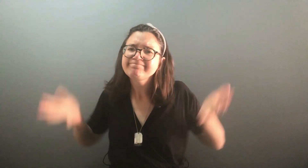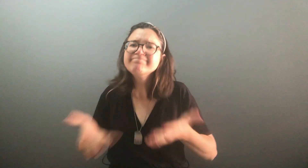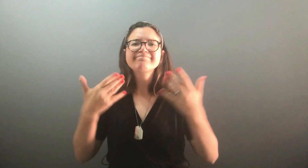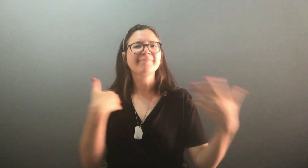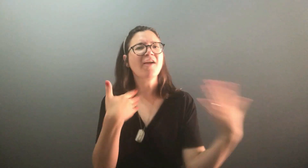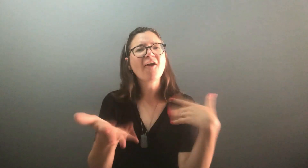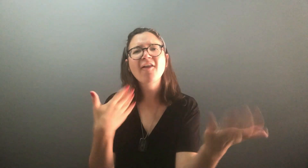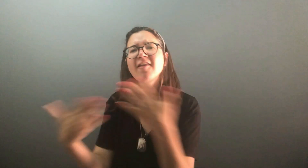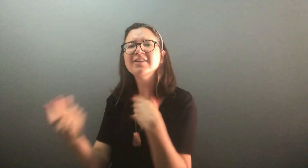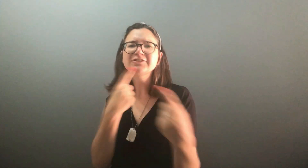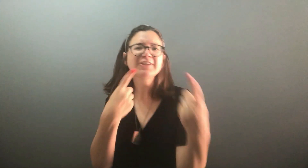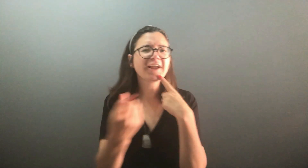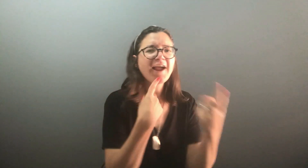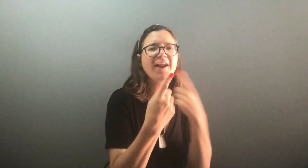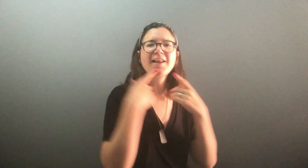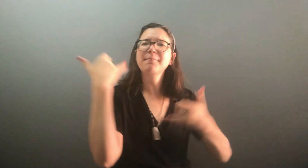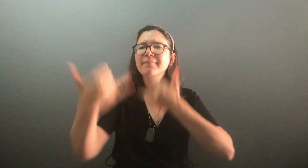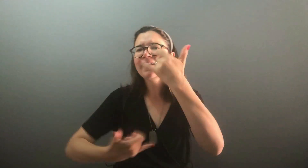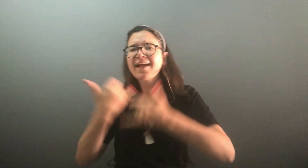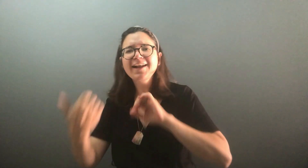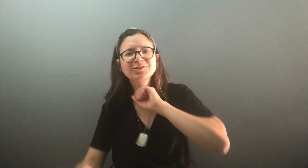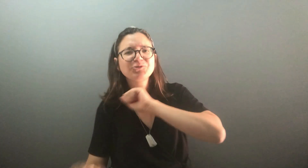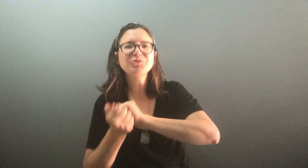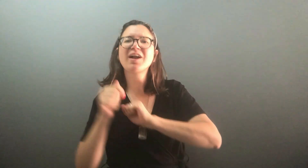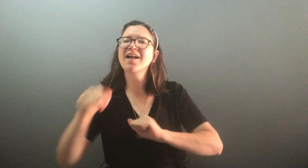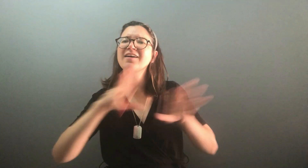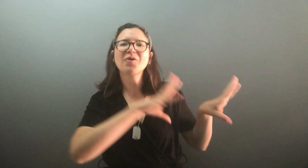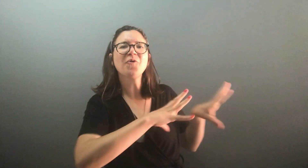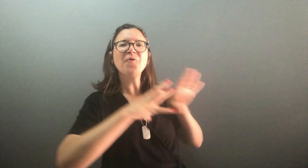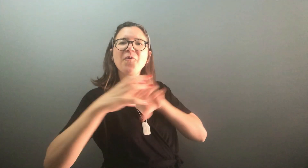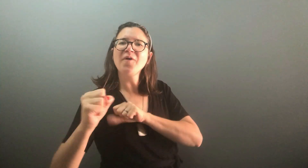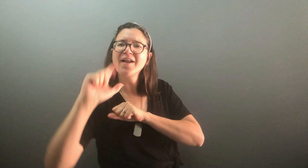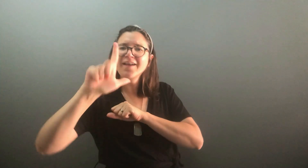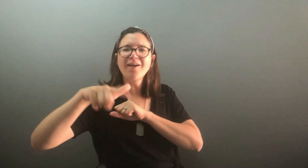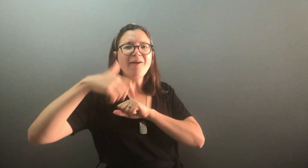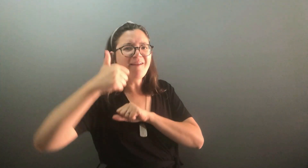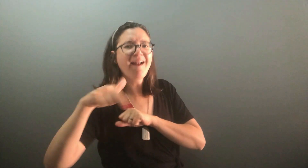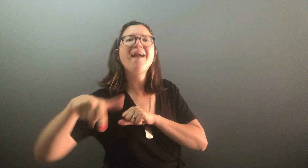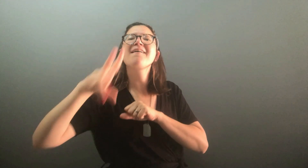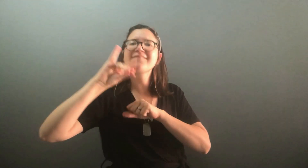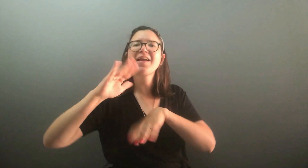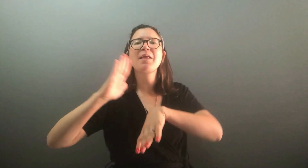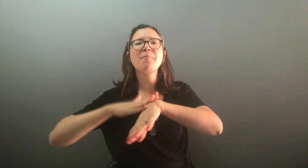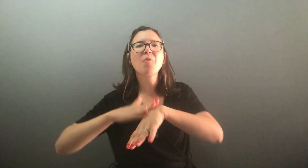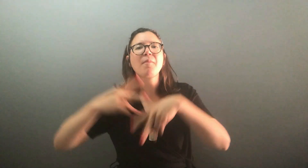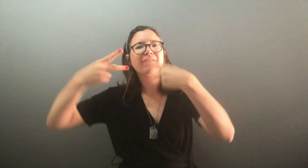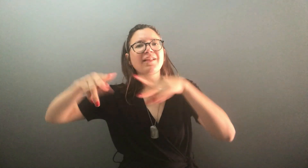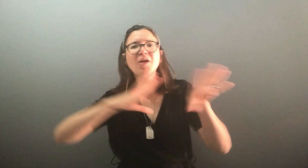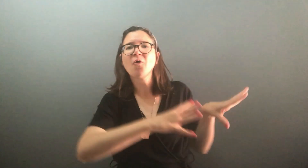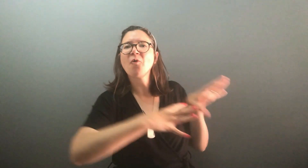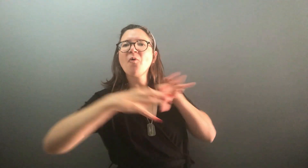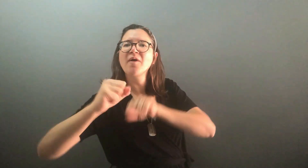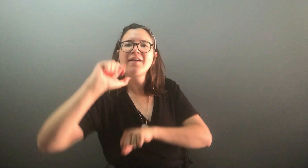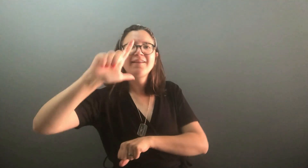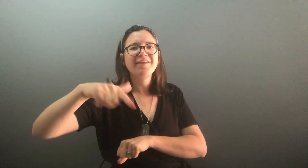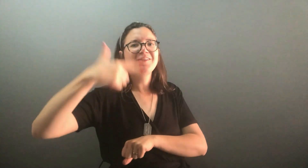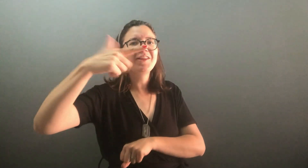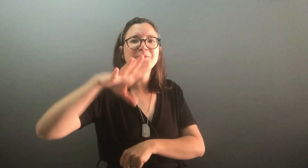apoiando, motivando, incentivando junto, dialogando, brincando, participando desse processo, é possível sim, de forma